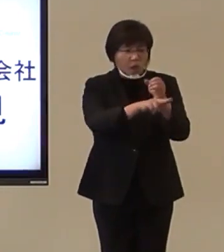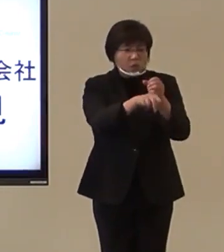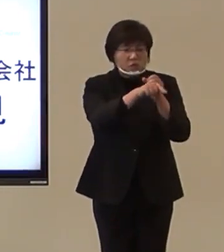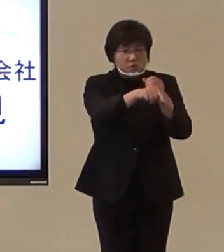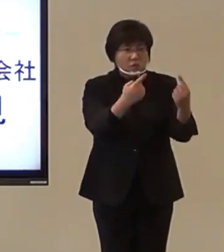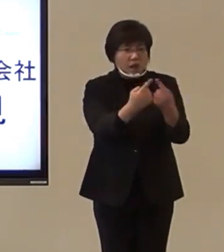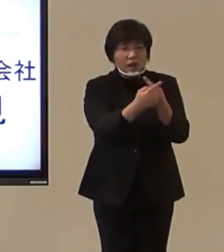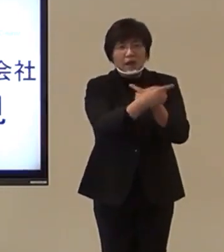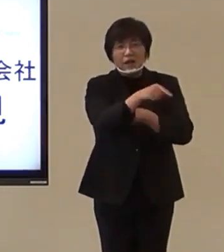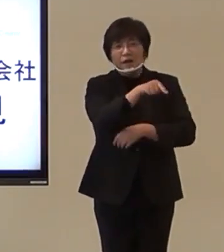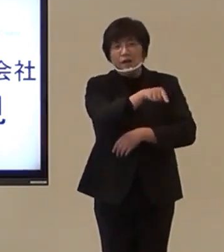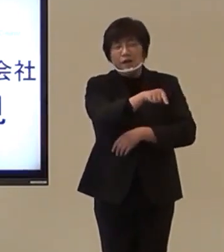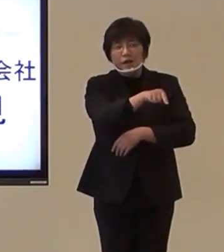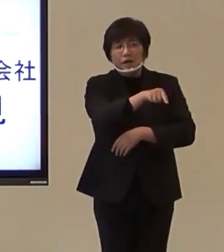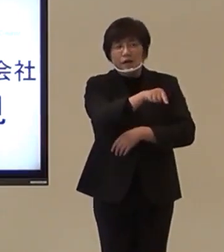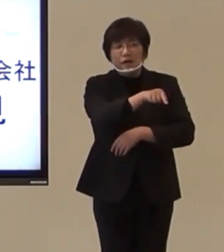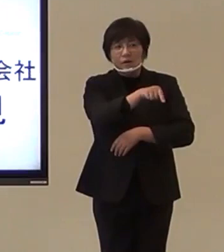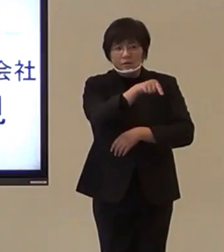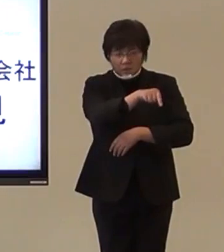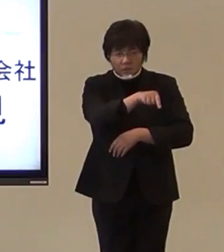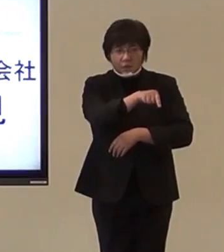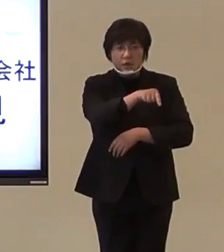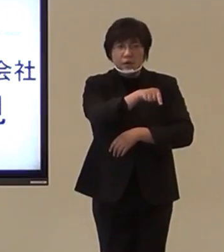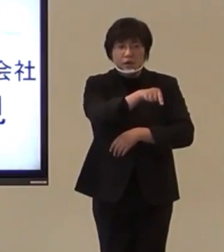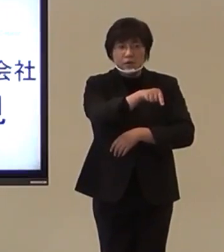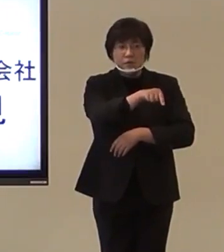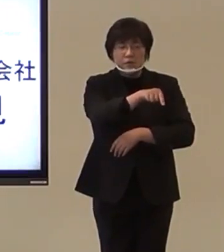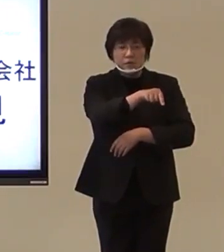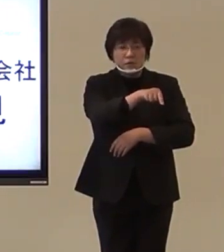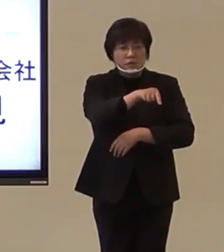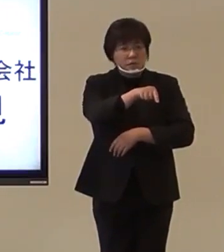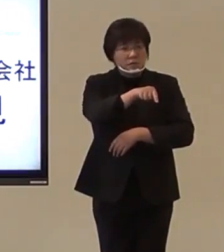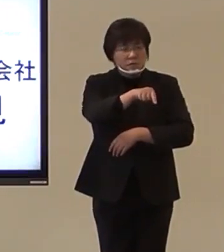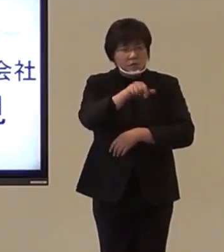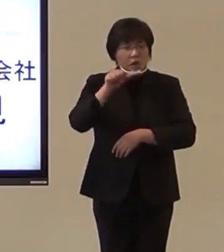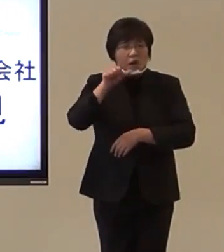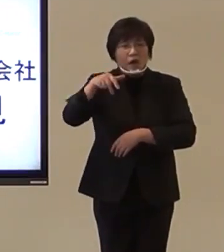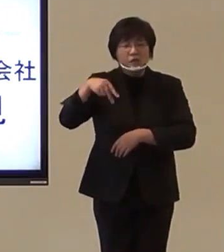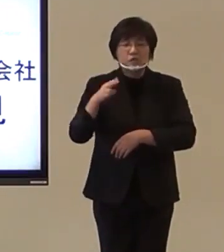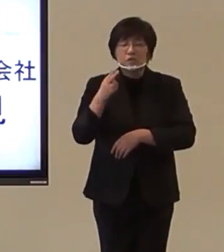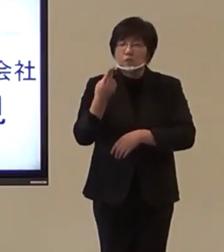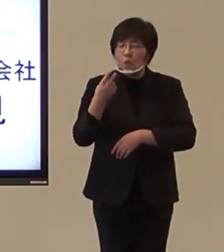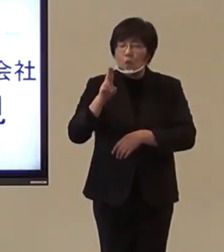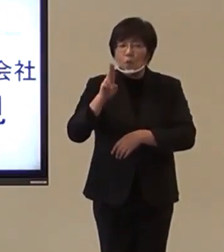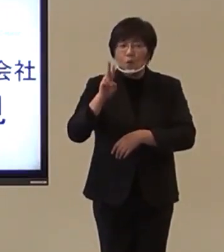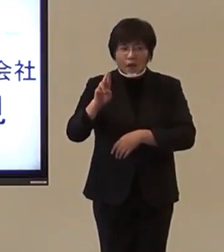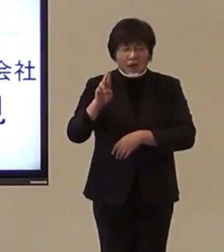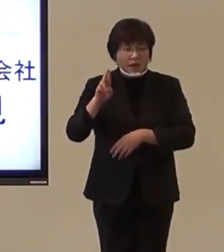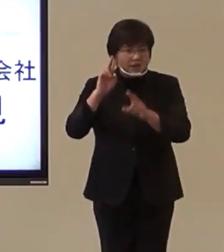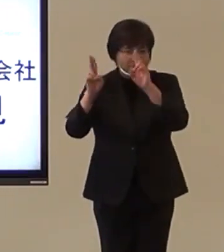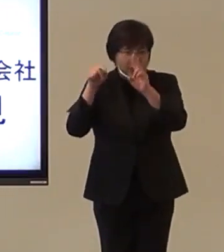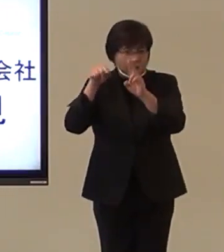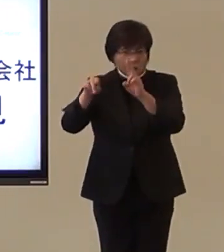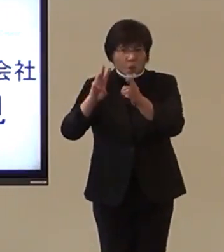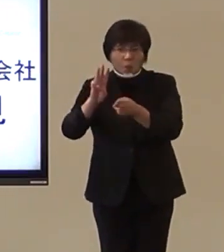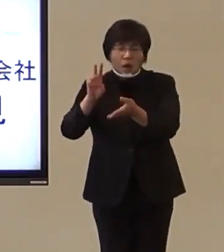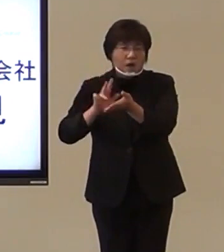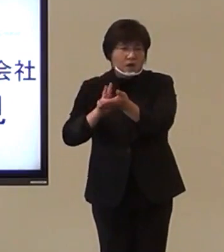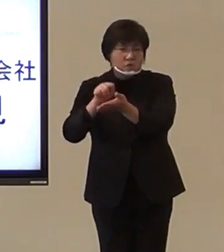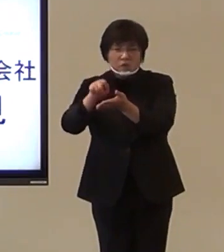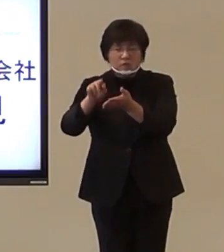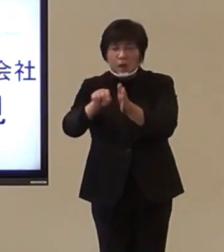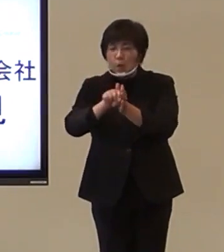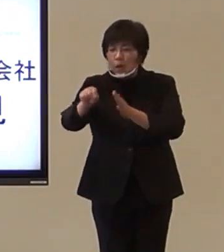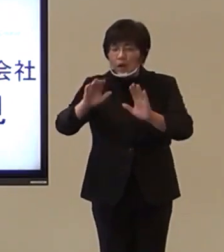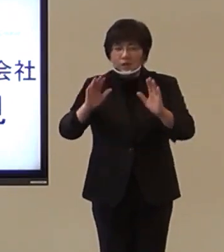はアストラゼネカのワクチンについては効かないんではないかということで今言われております